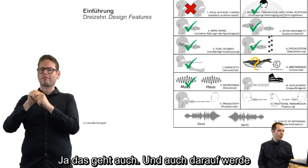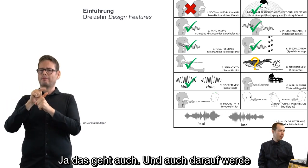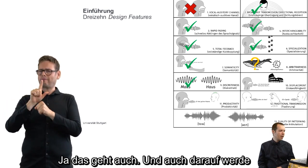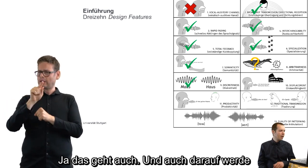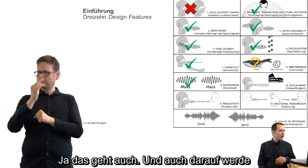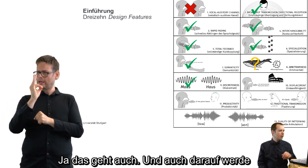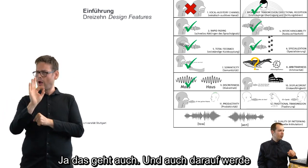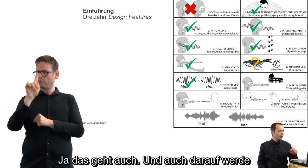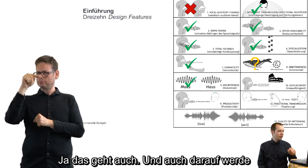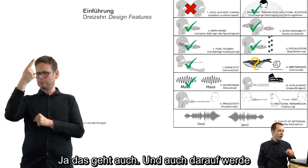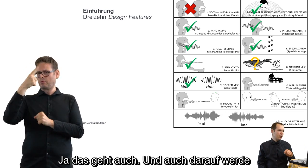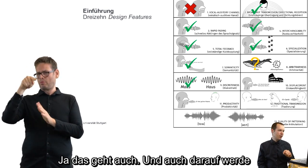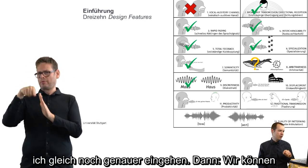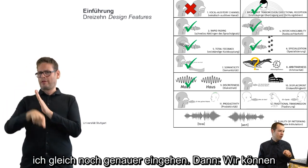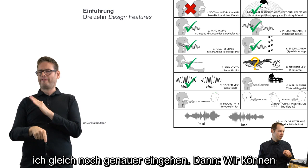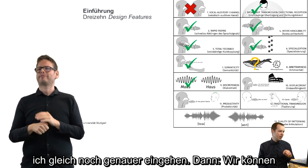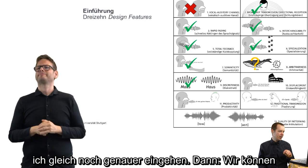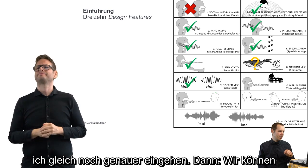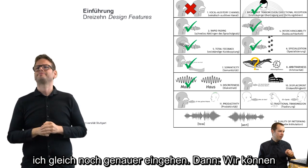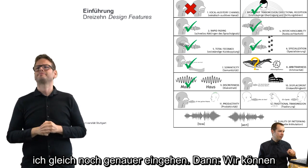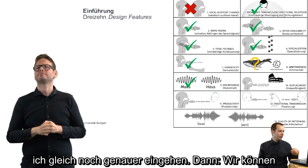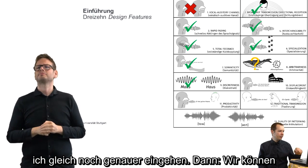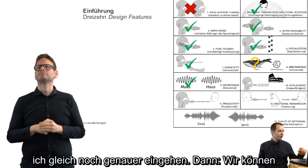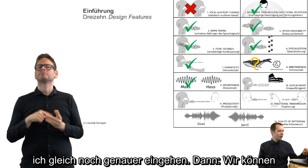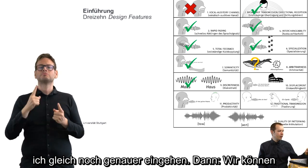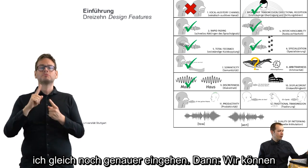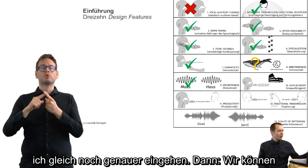auch. Und auch darauf werde ich noch näher.